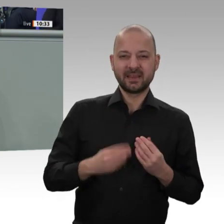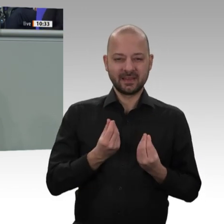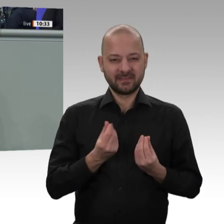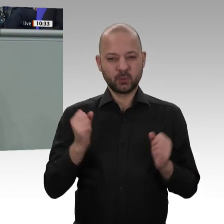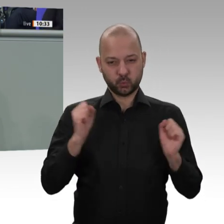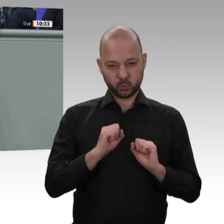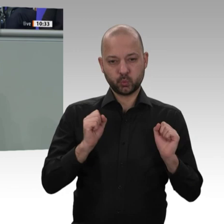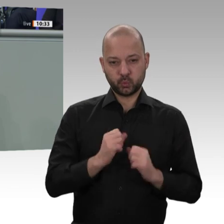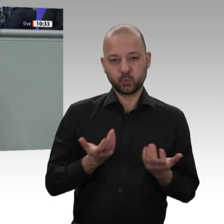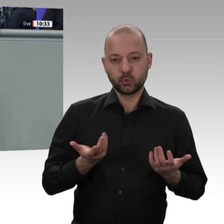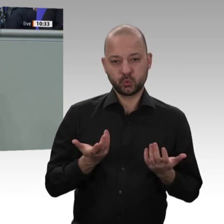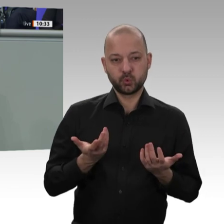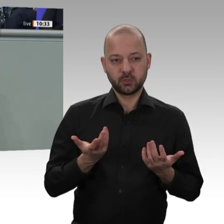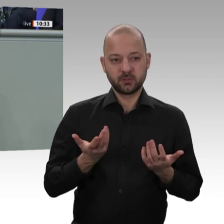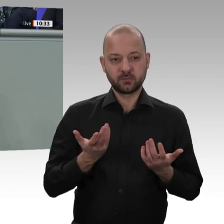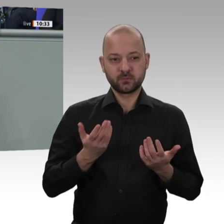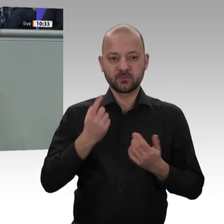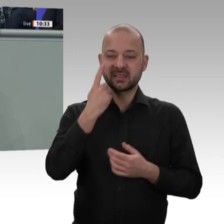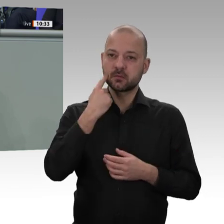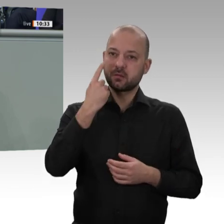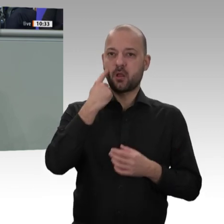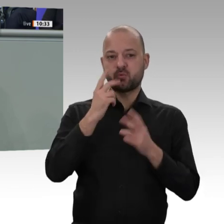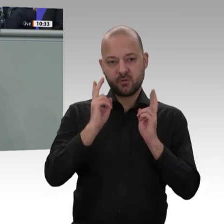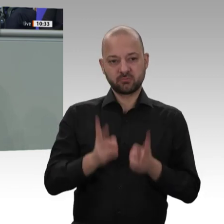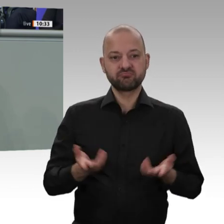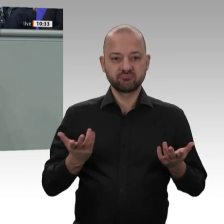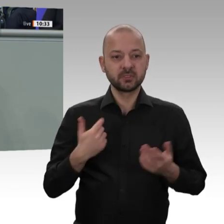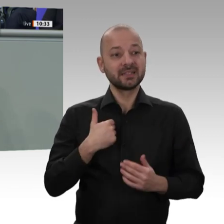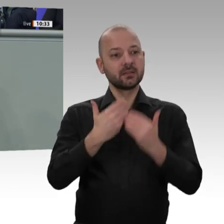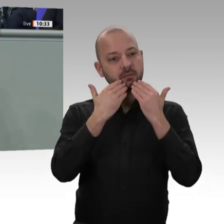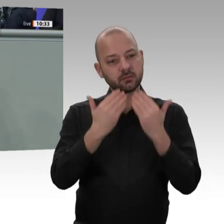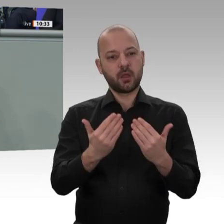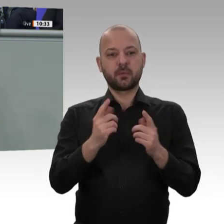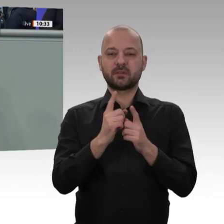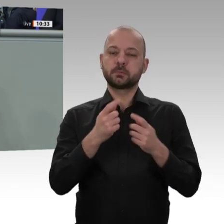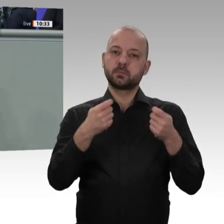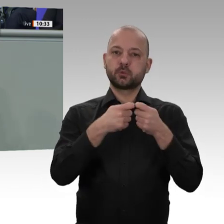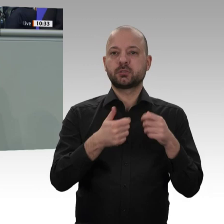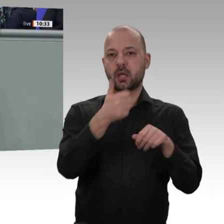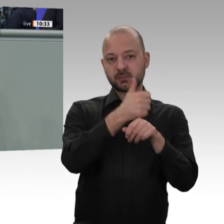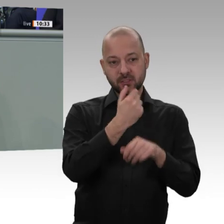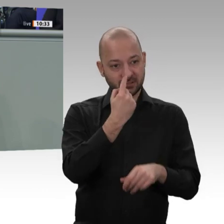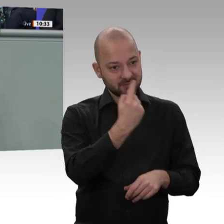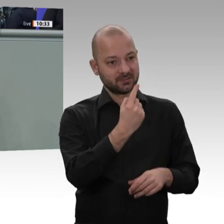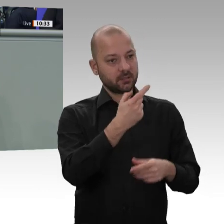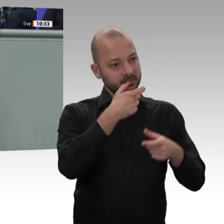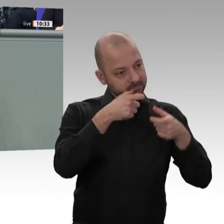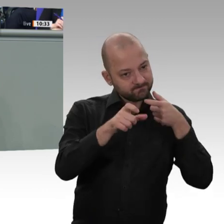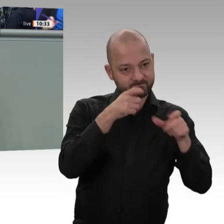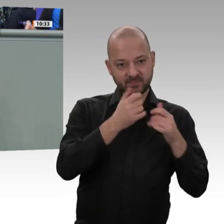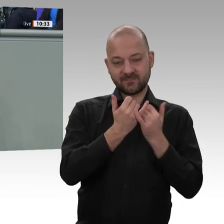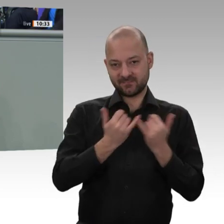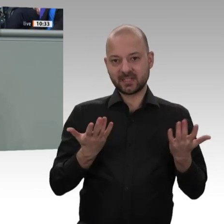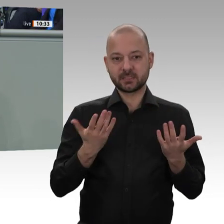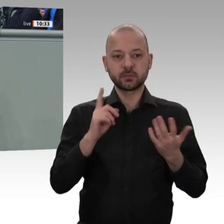unseres Oberbürgermeisters Klaus Kaminski. Ihm gilt ein besonderer Dank für seinen Einsatz.